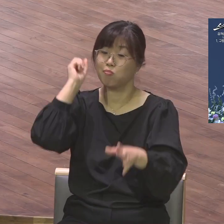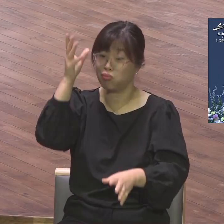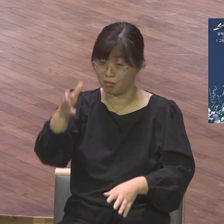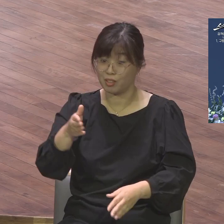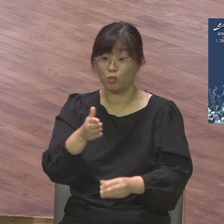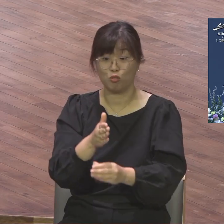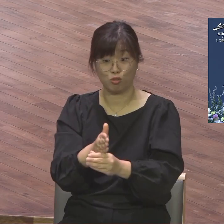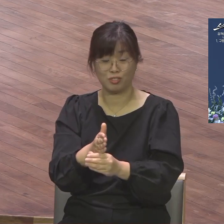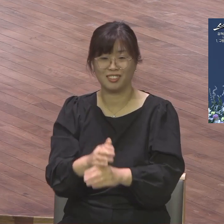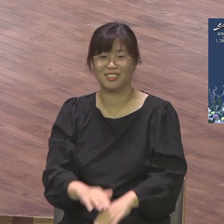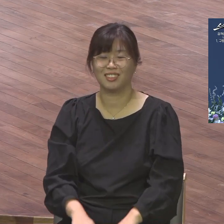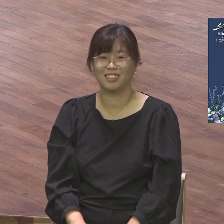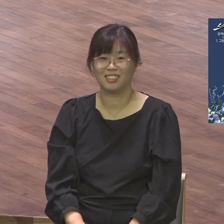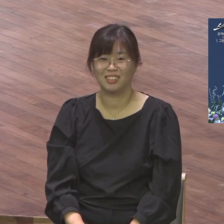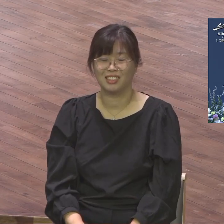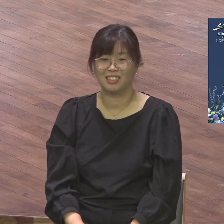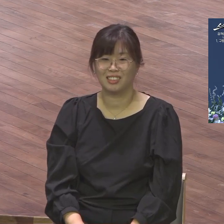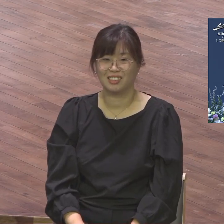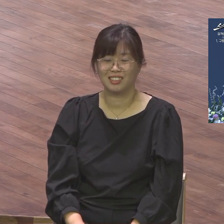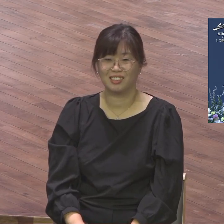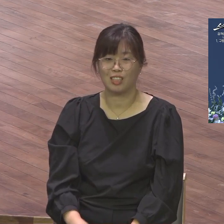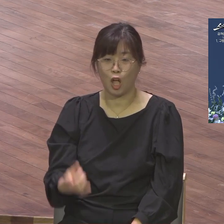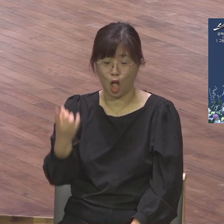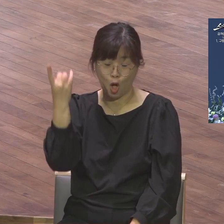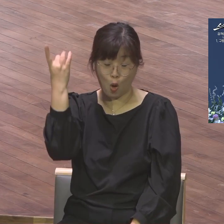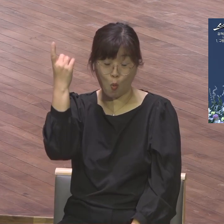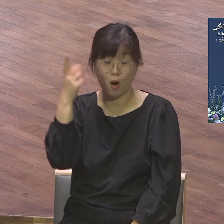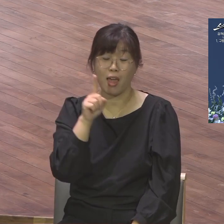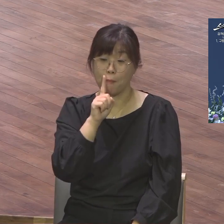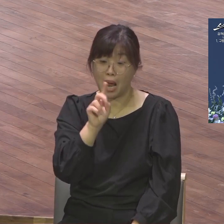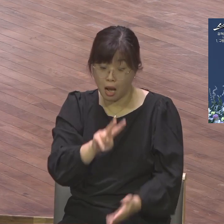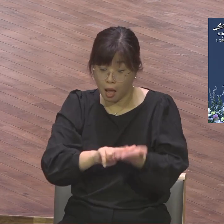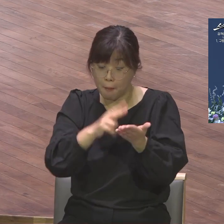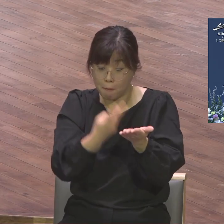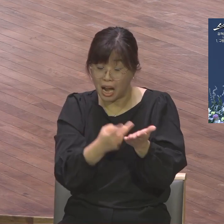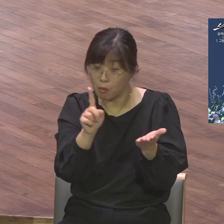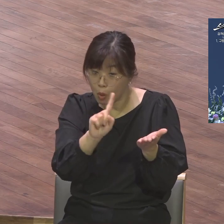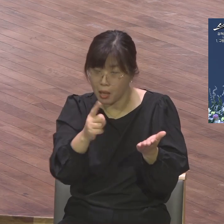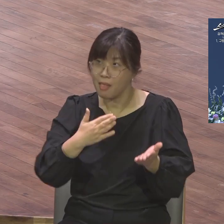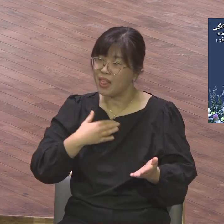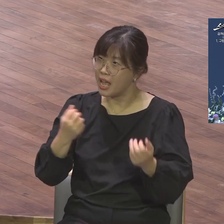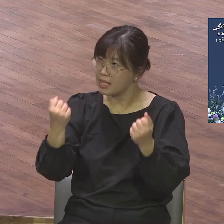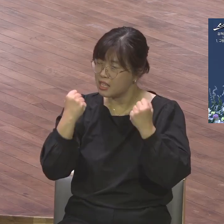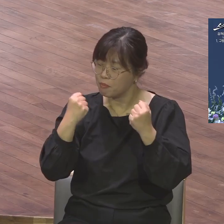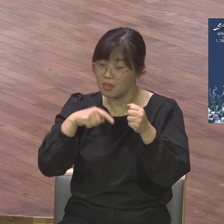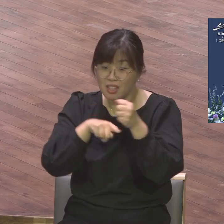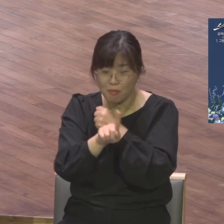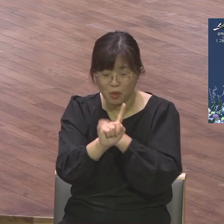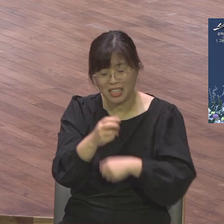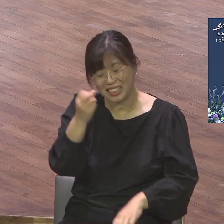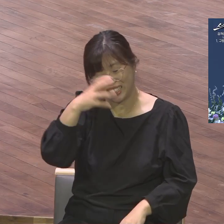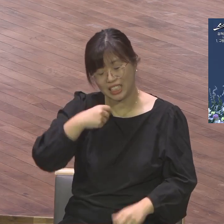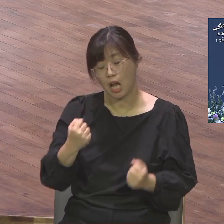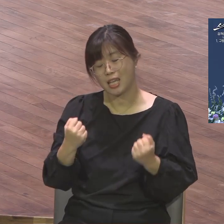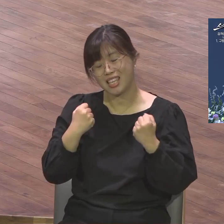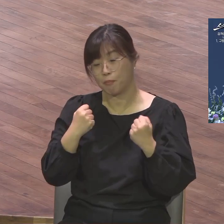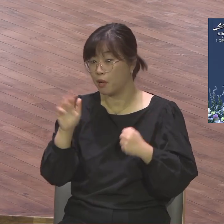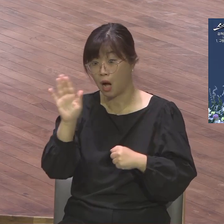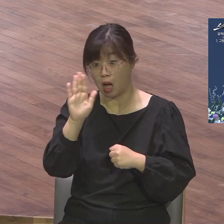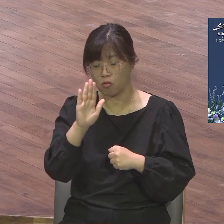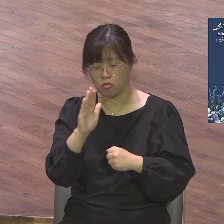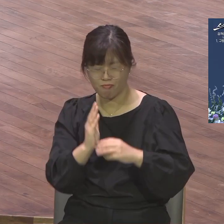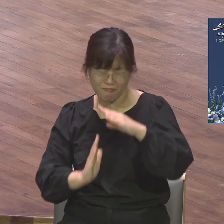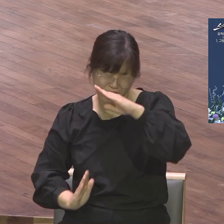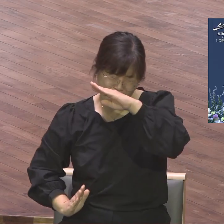이 고백은요 원어적으로 초월적 능력을 말합니다. 여호와는 나의 힘이시며 하늘 보좌의 능력을 주시는